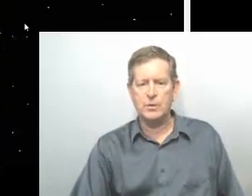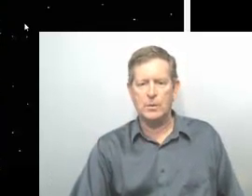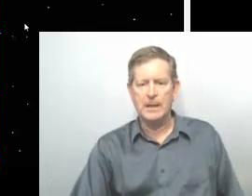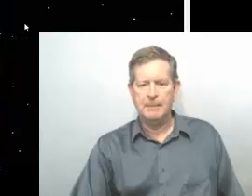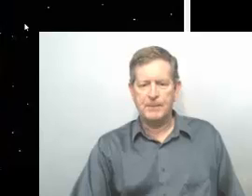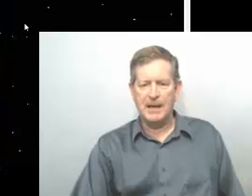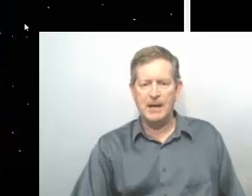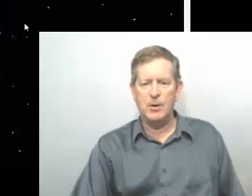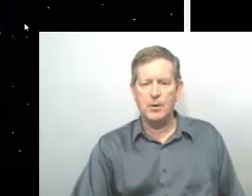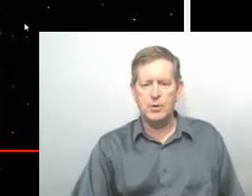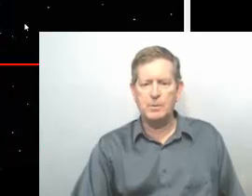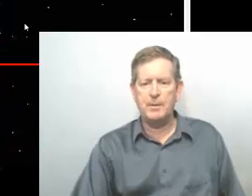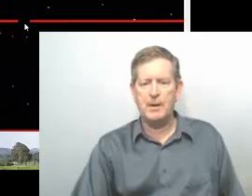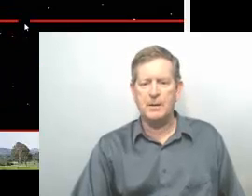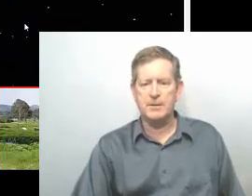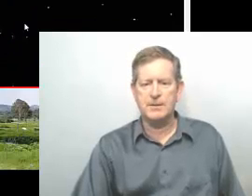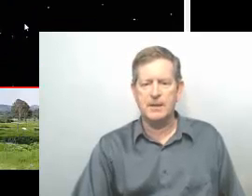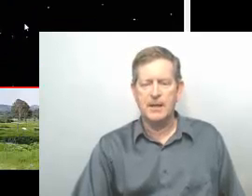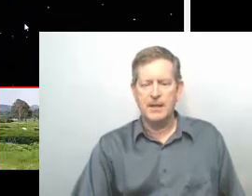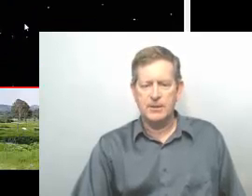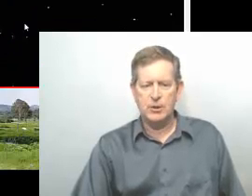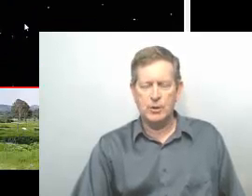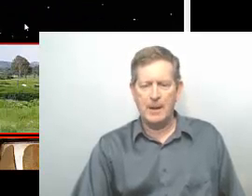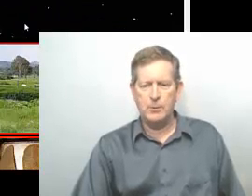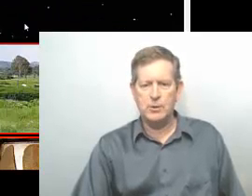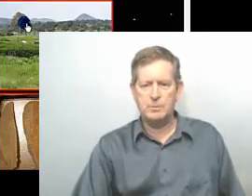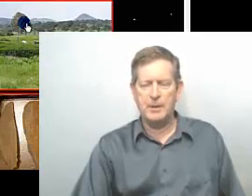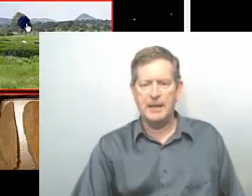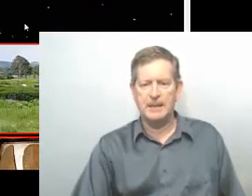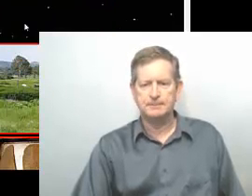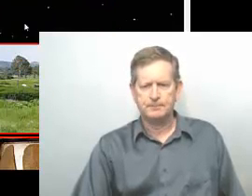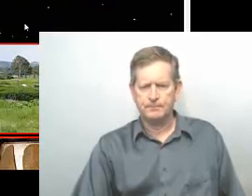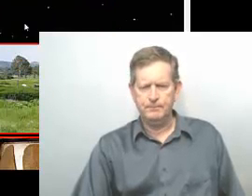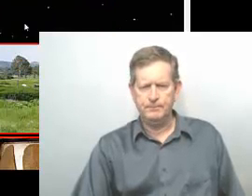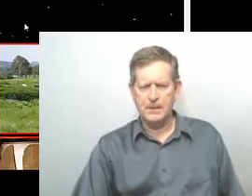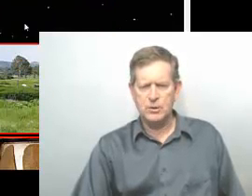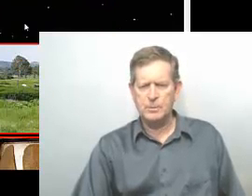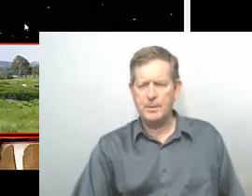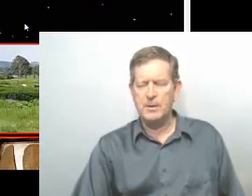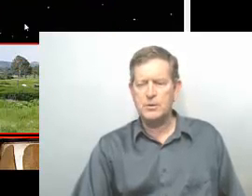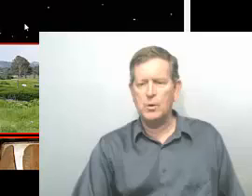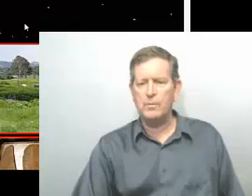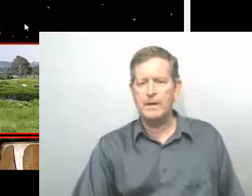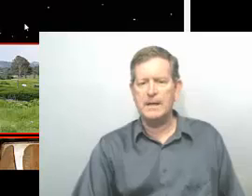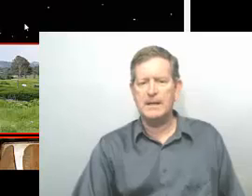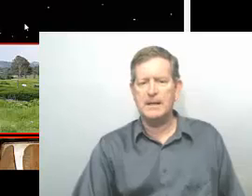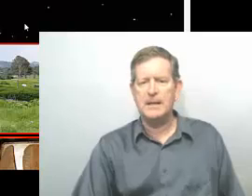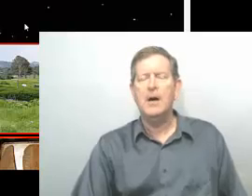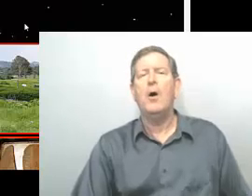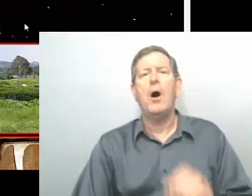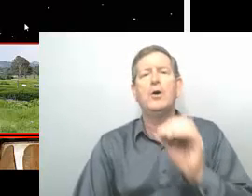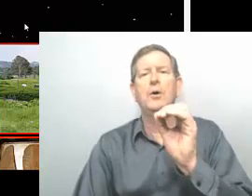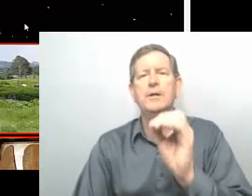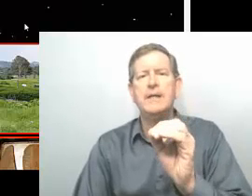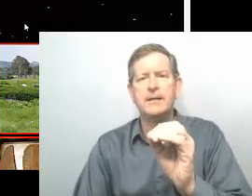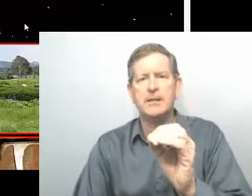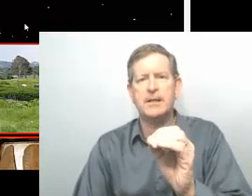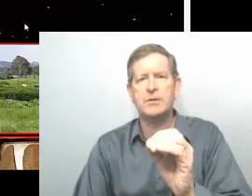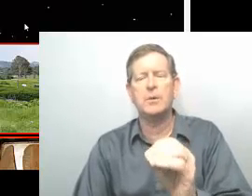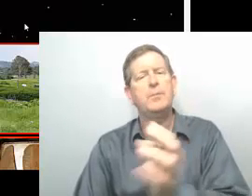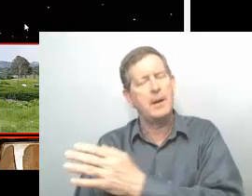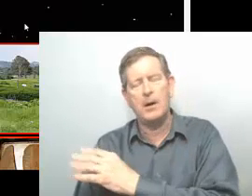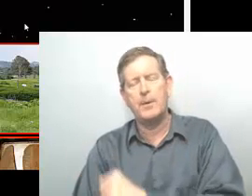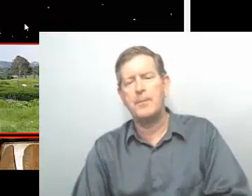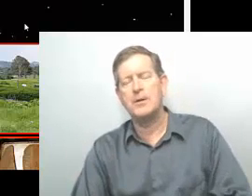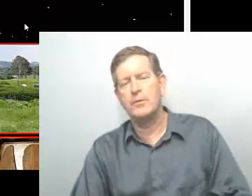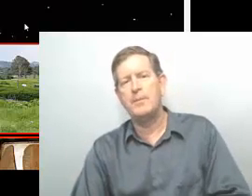le son. Alors, je pense, si je ne m'abuse pas, je pense qu'on va... Encore une dernière